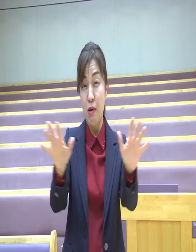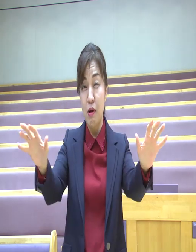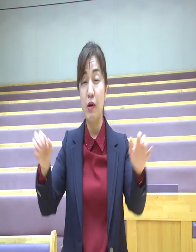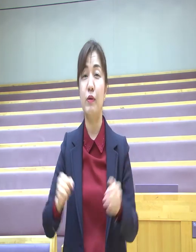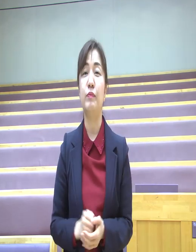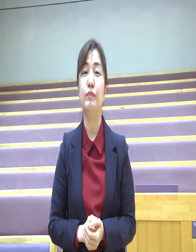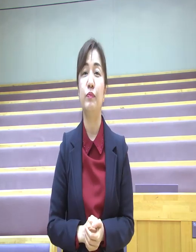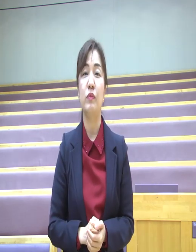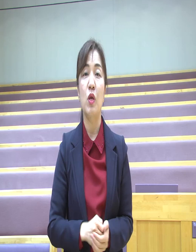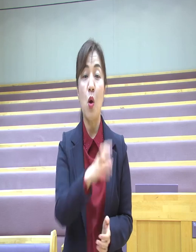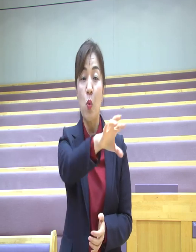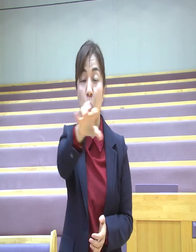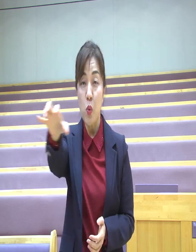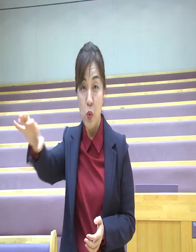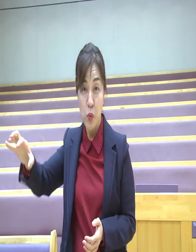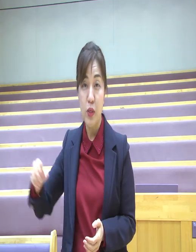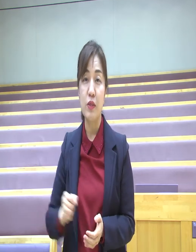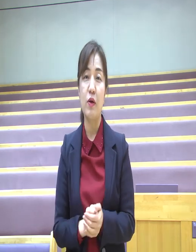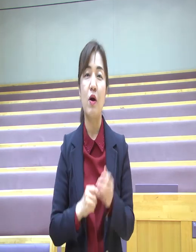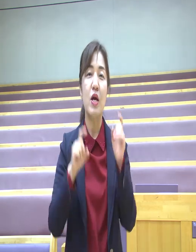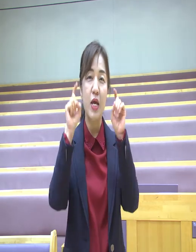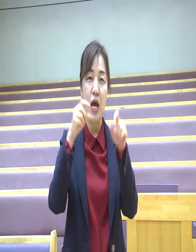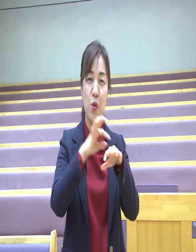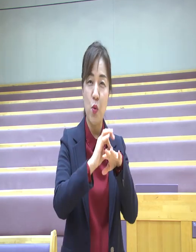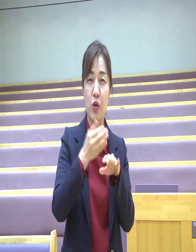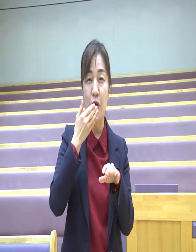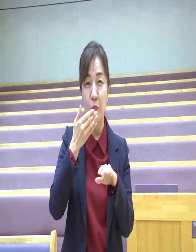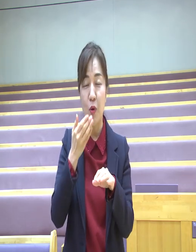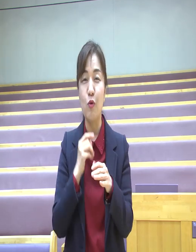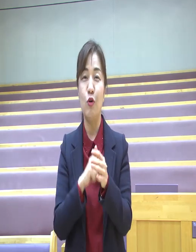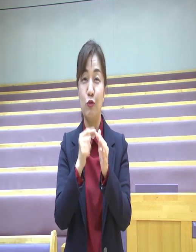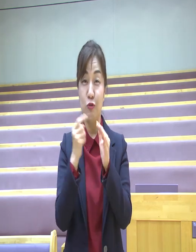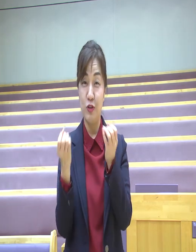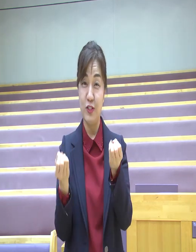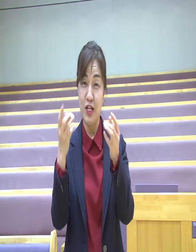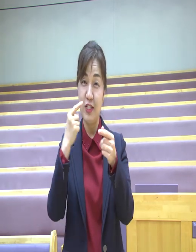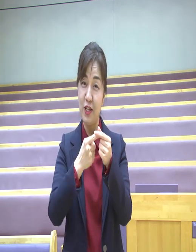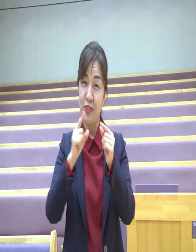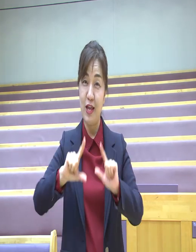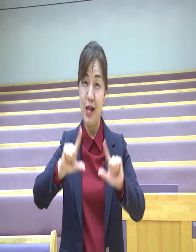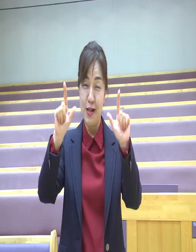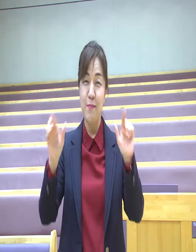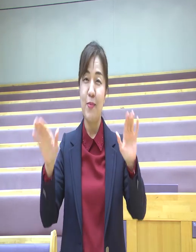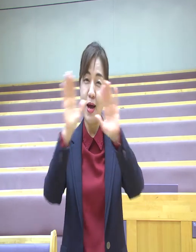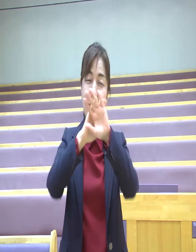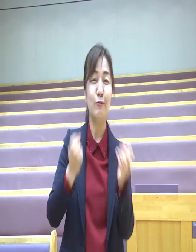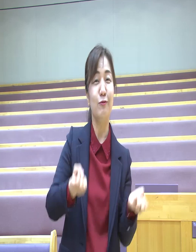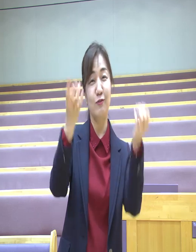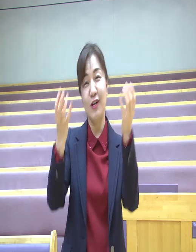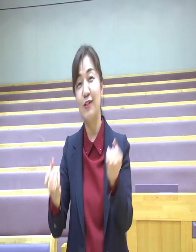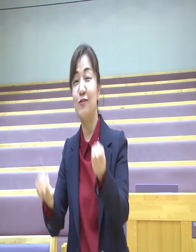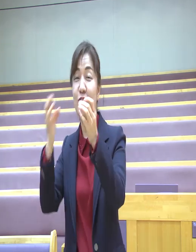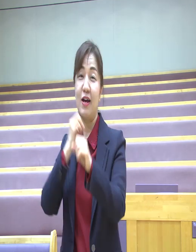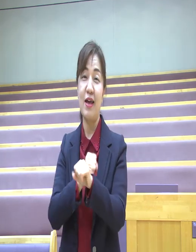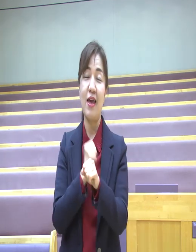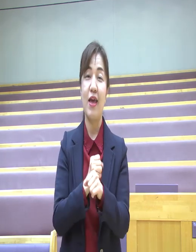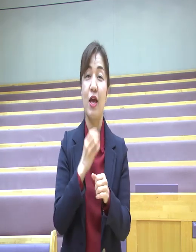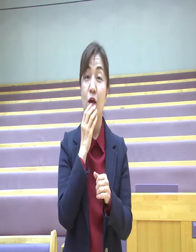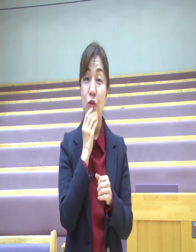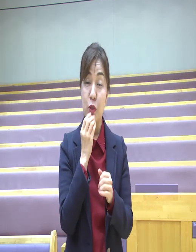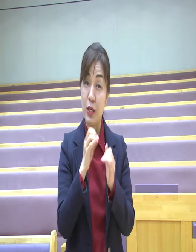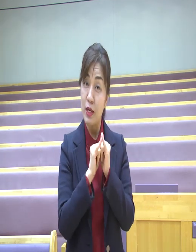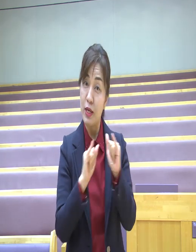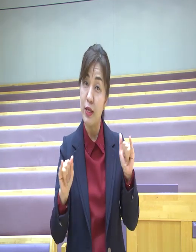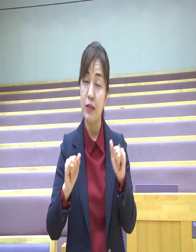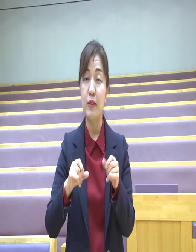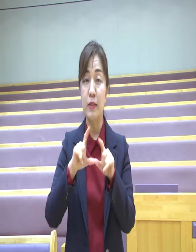시작했습니다. 여기저기서 무리지어 함께 양고기를 먹으며 유월절 첫날 밤을 축하하였습니다. 유대인들은